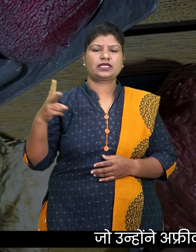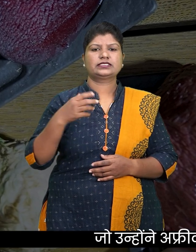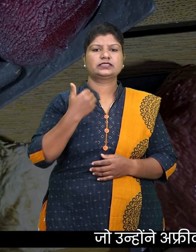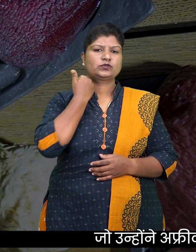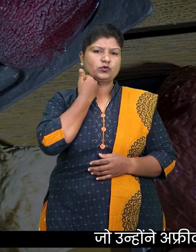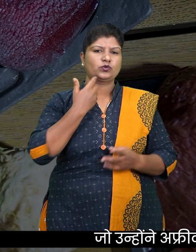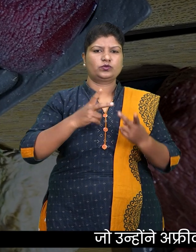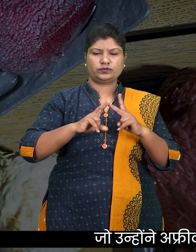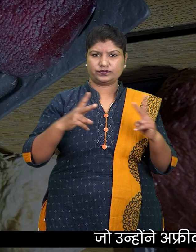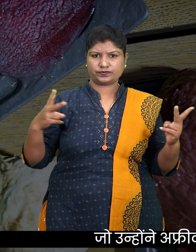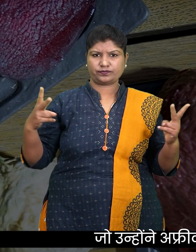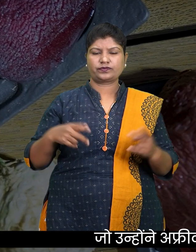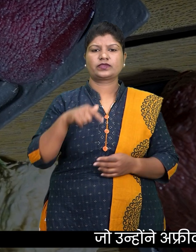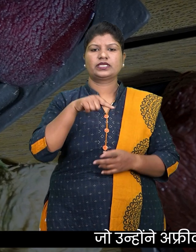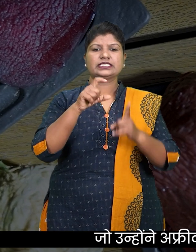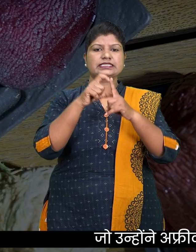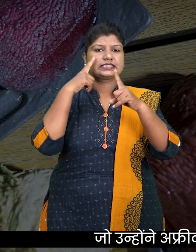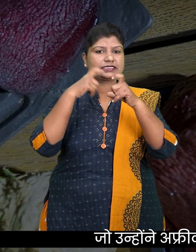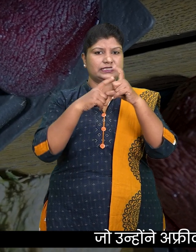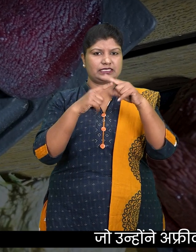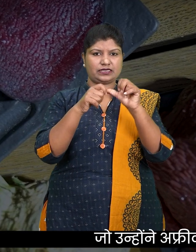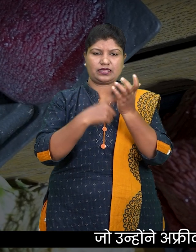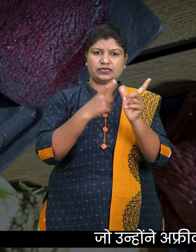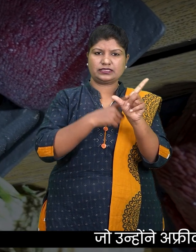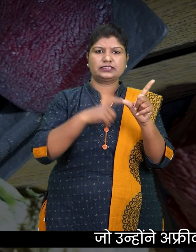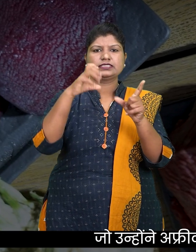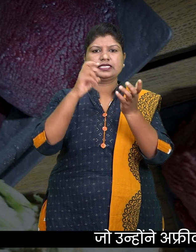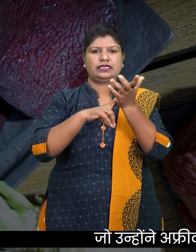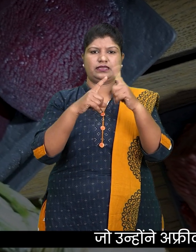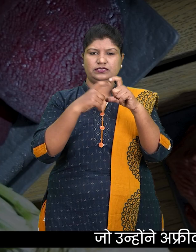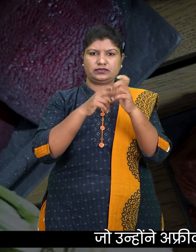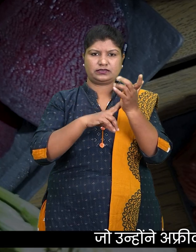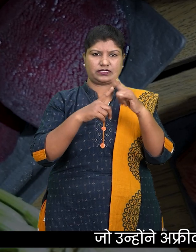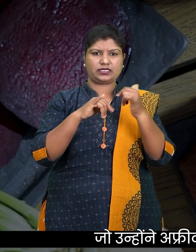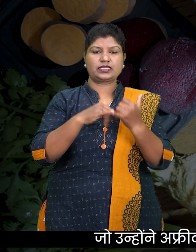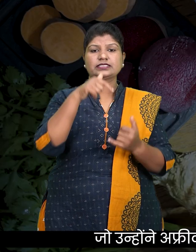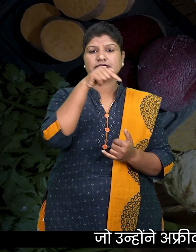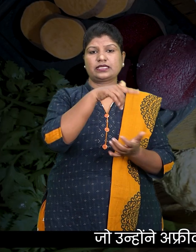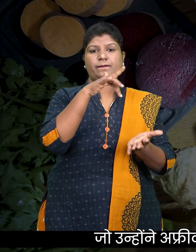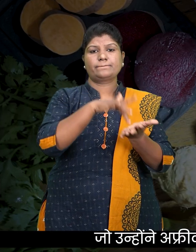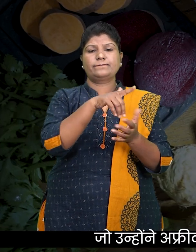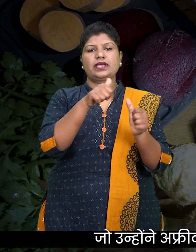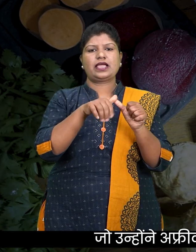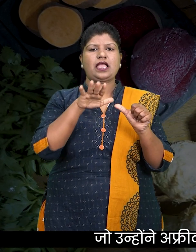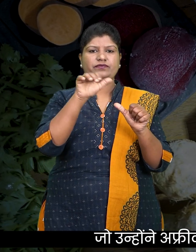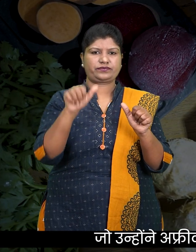जो उन्होंने अफ्रीका में आहार सामग्री पर अध्ययन के दौरान पाया।